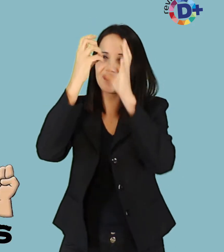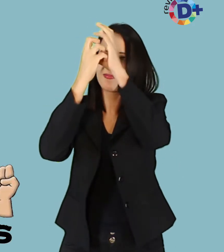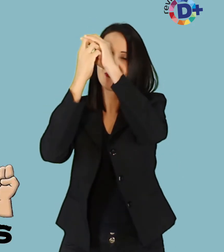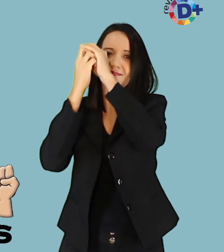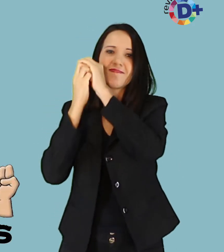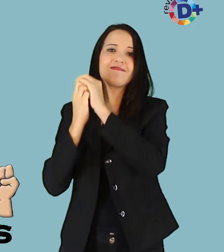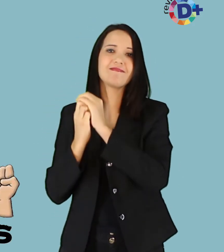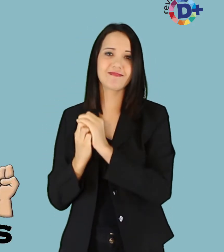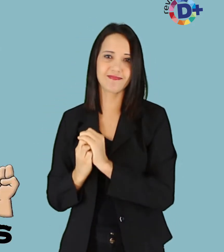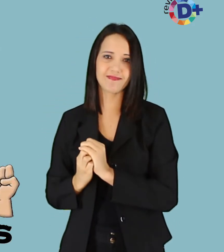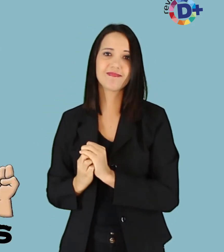cultura inexistente.